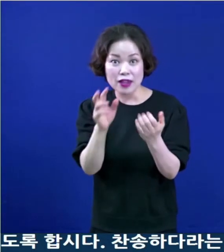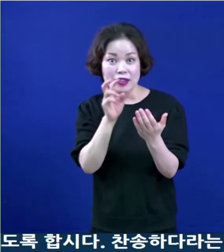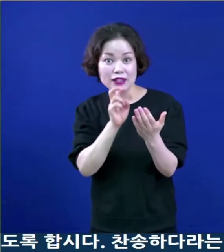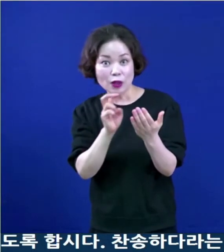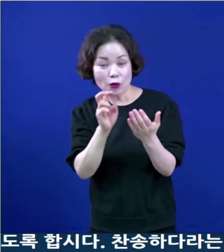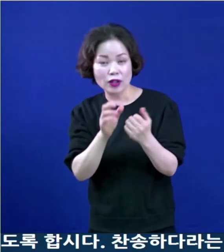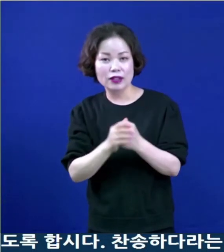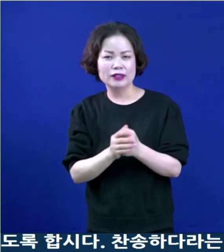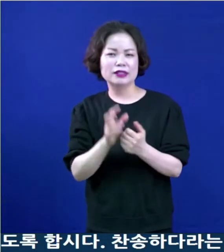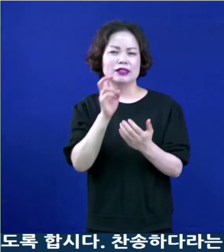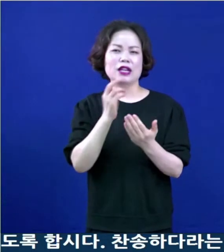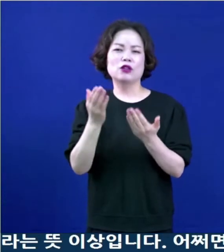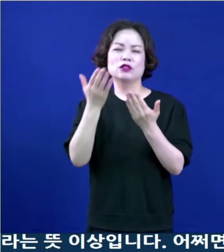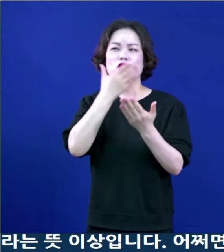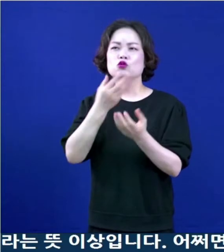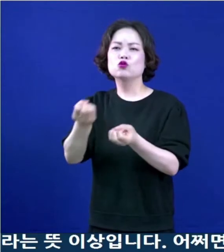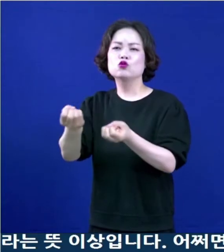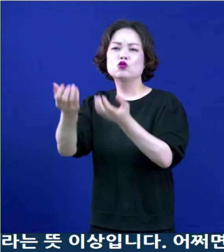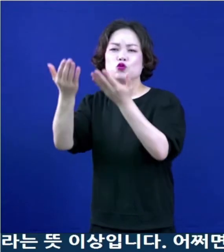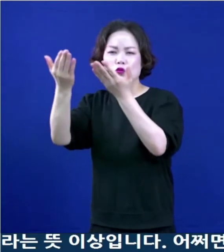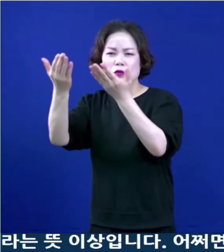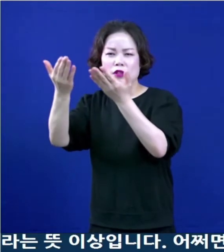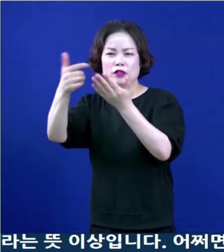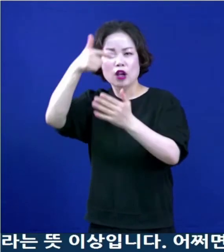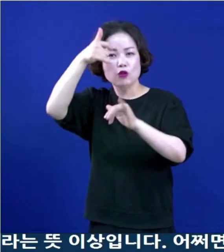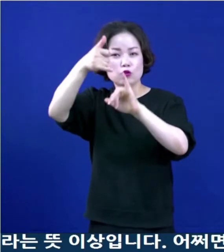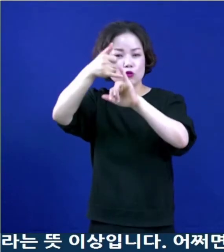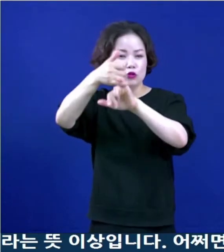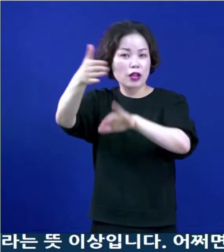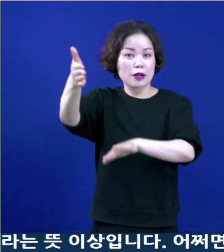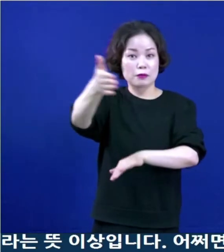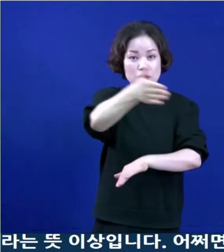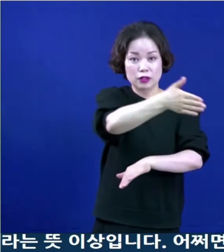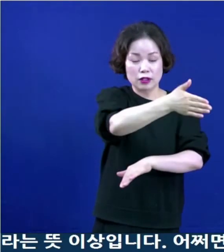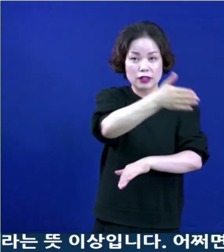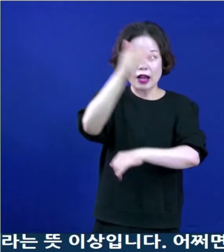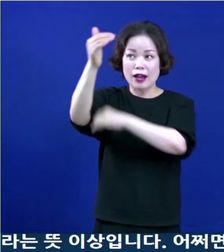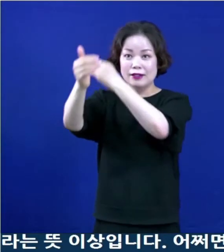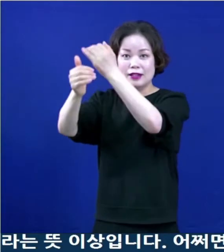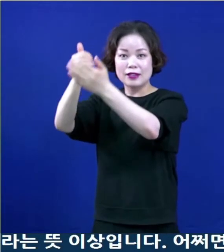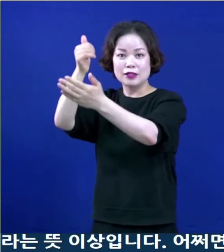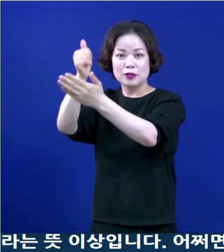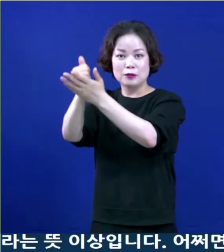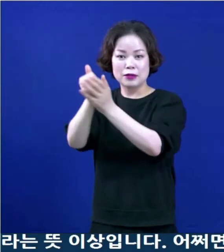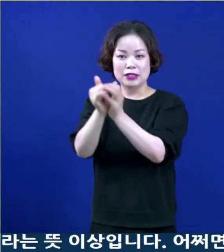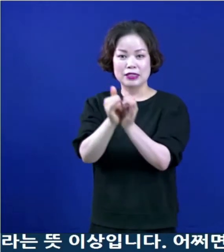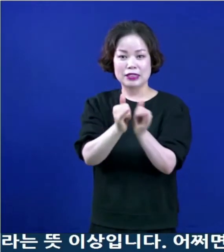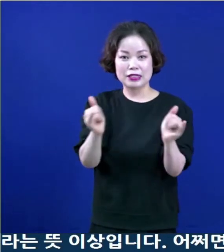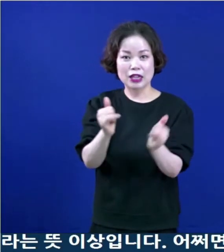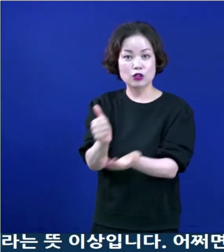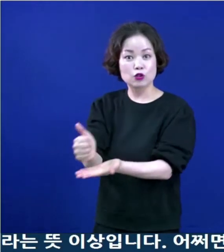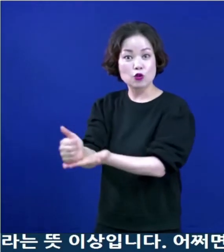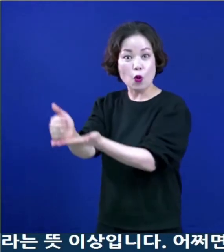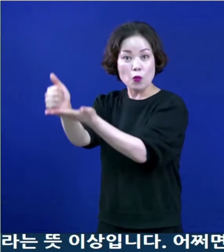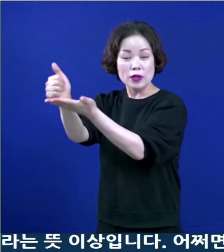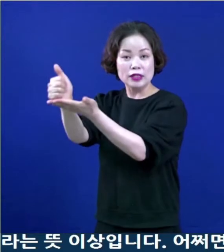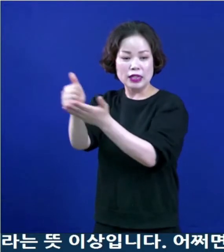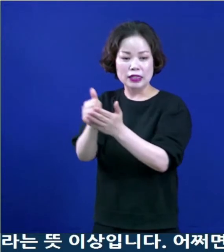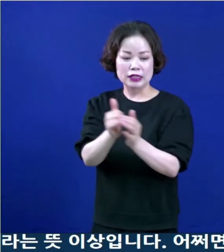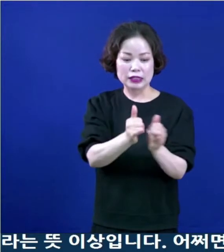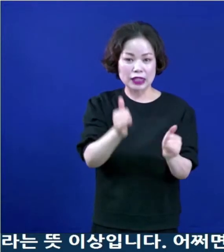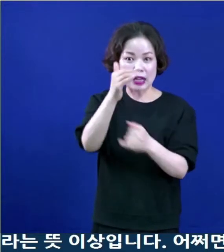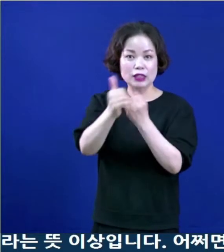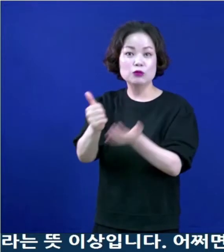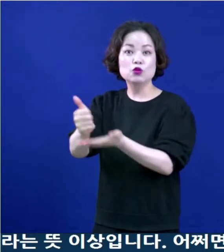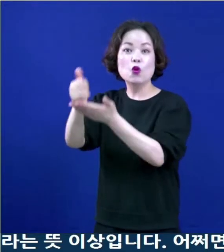이 찬송하다, 축복하다는 사실 구약에서부터 내려오는 하나님을 인간이 높이는 방법인데, 인간이 하나님을 높일